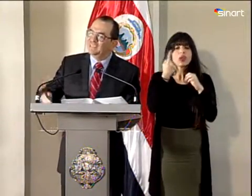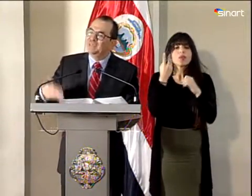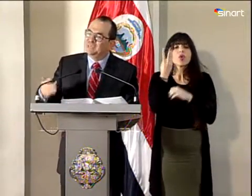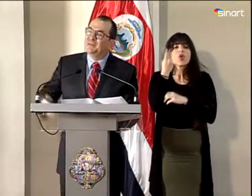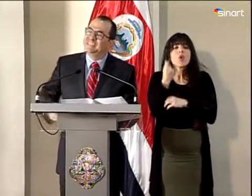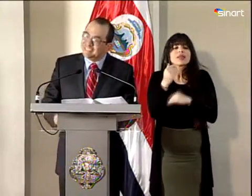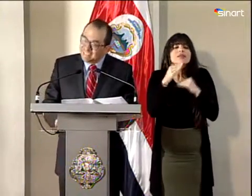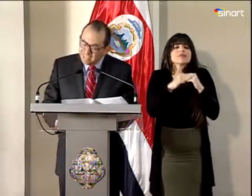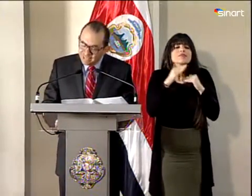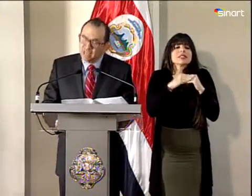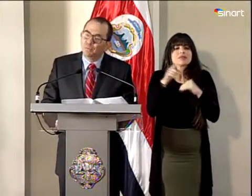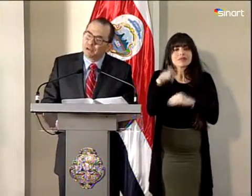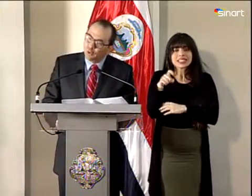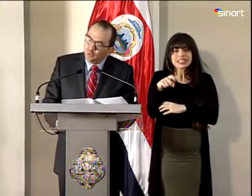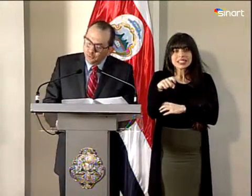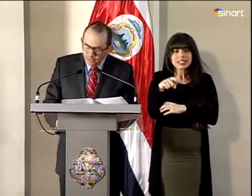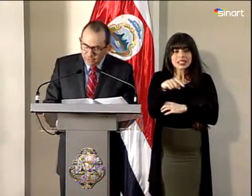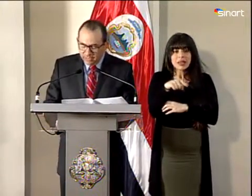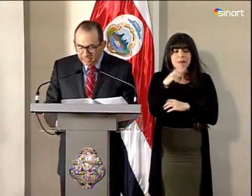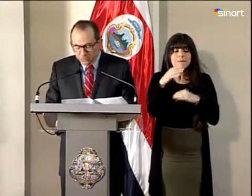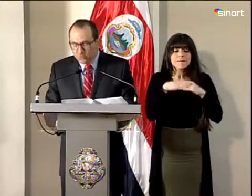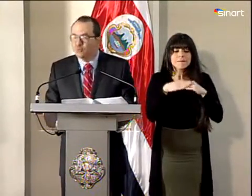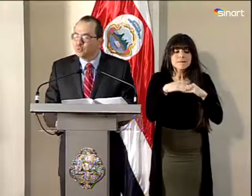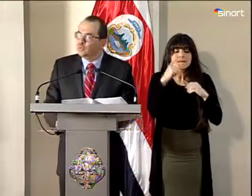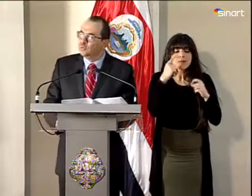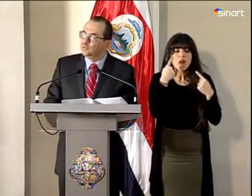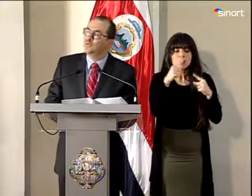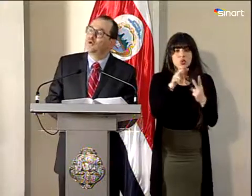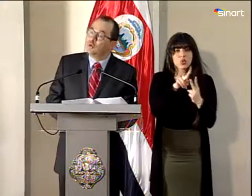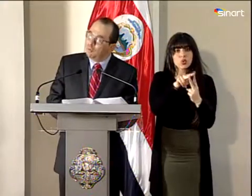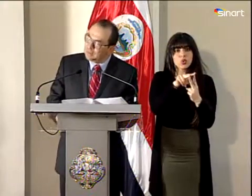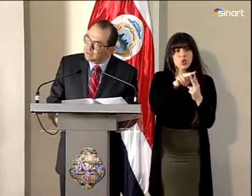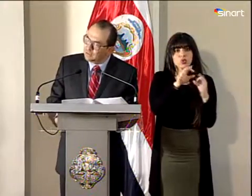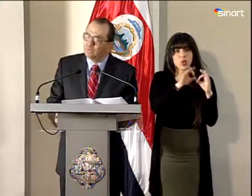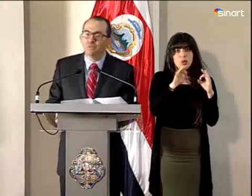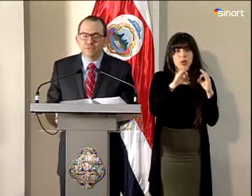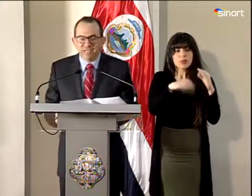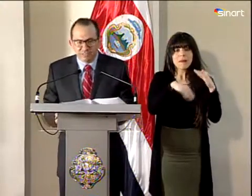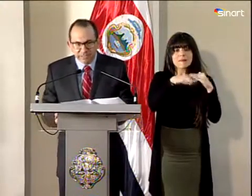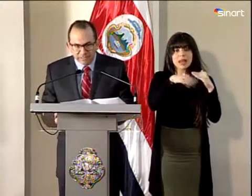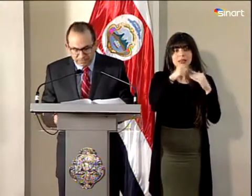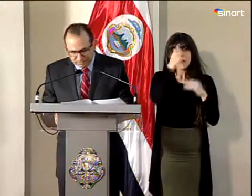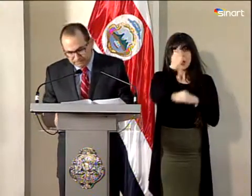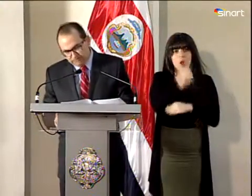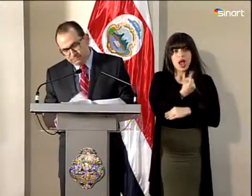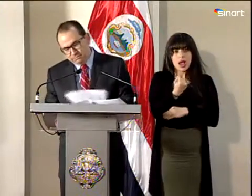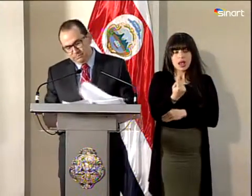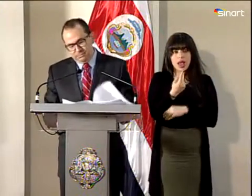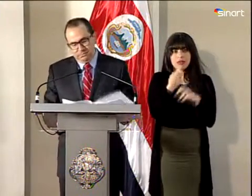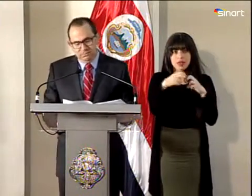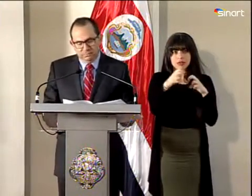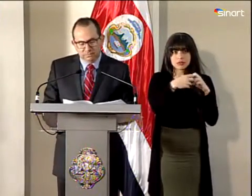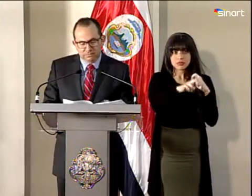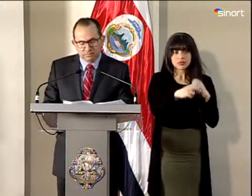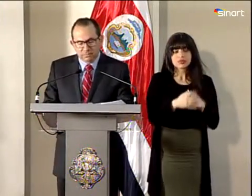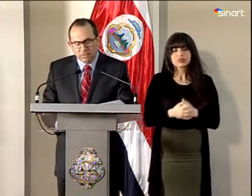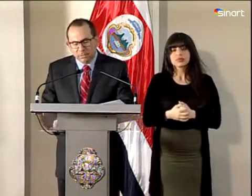cantidad mínima necesaria para el logro de esos 2 óvulos como máximo por transferir.